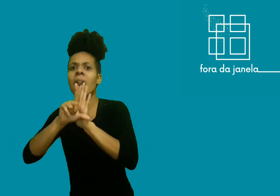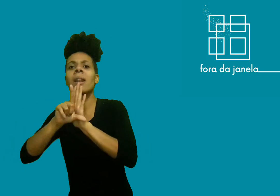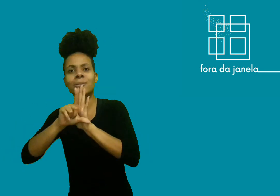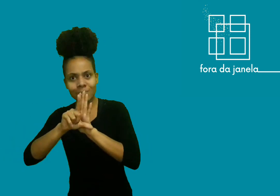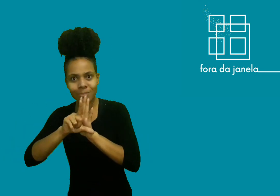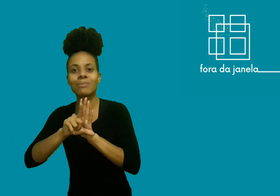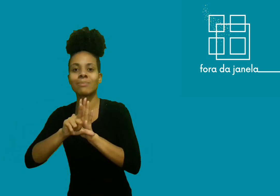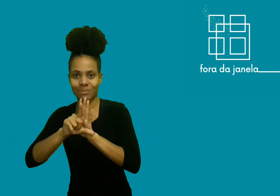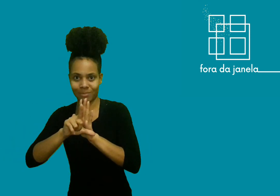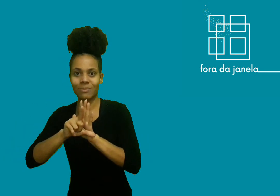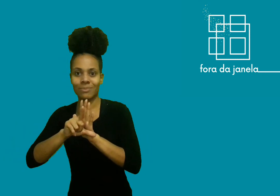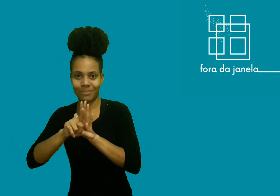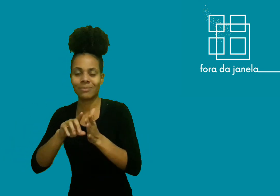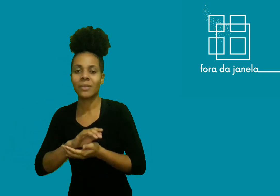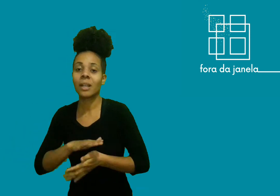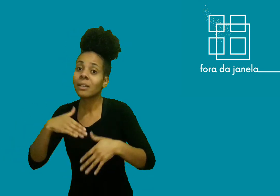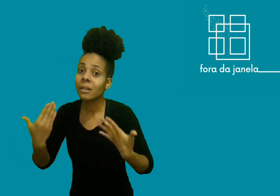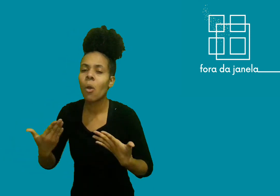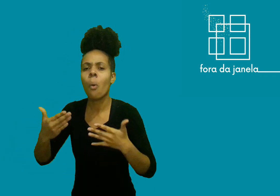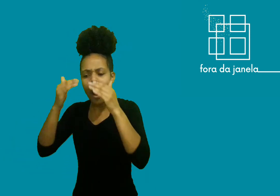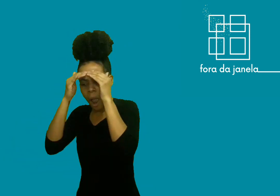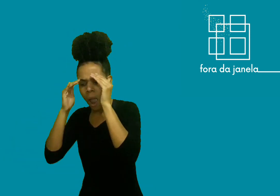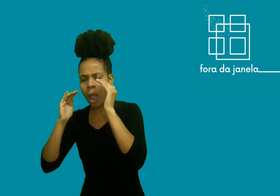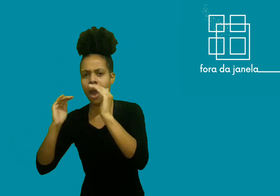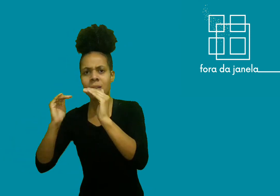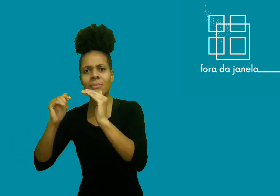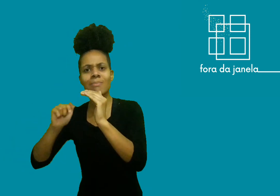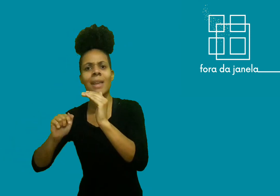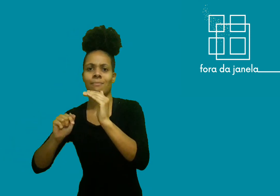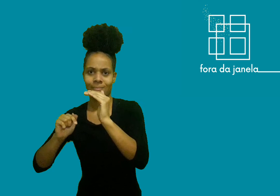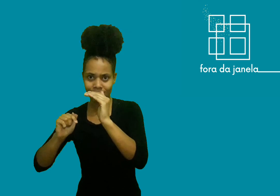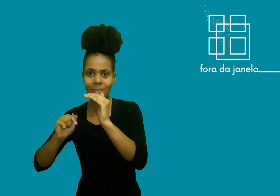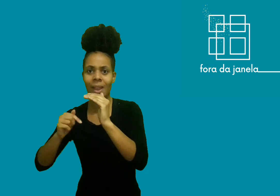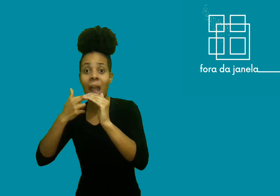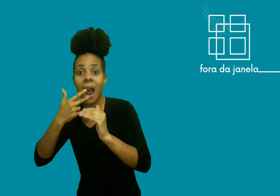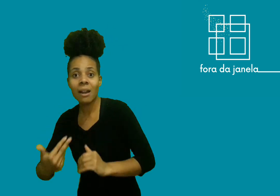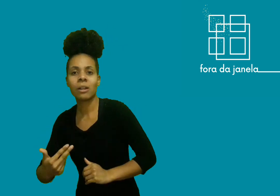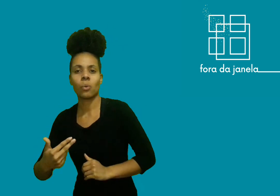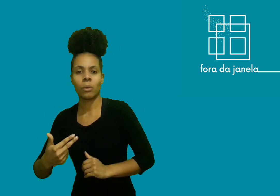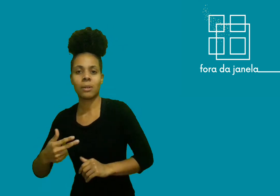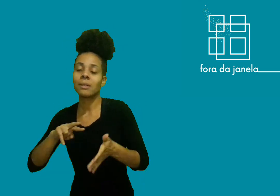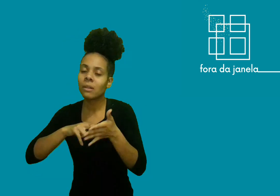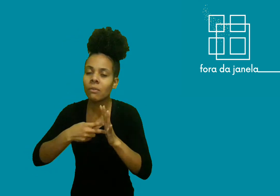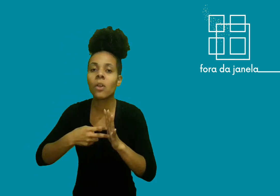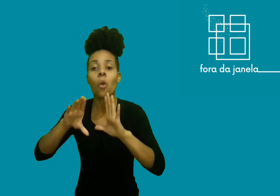ano de 2002, aqui no Brasil. Então, assim, eu acho que, primeiramente, ter o respeito com